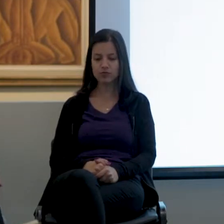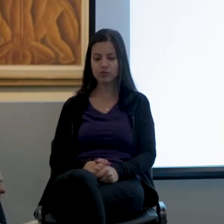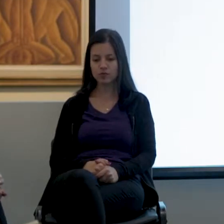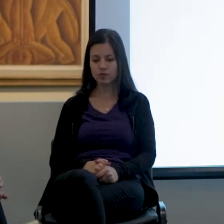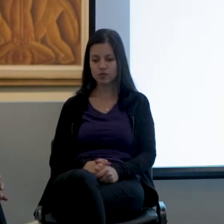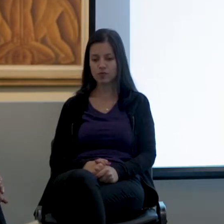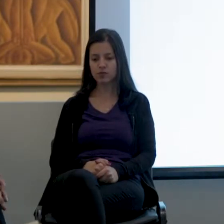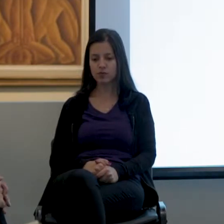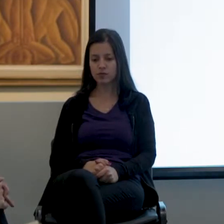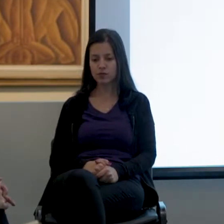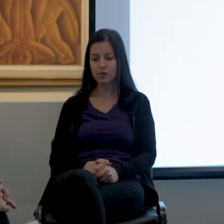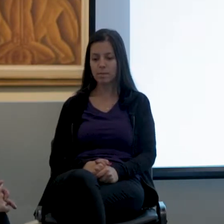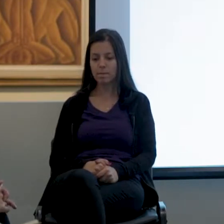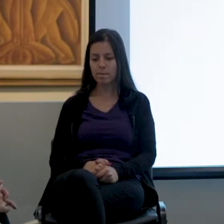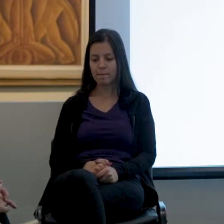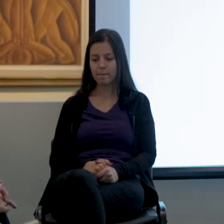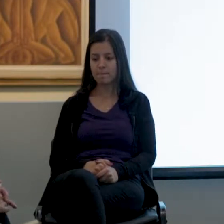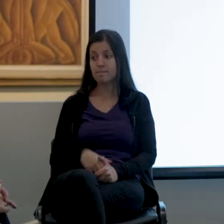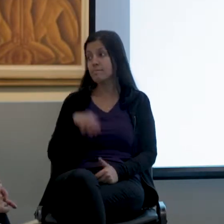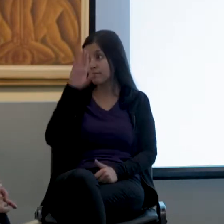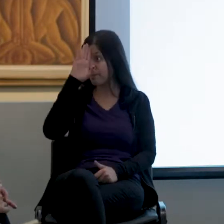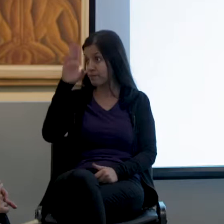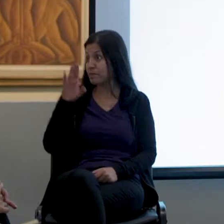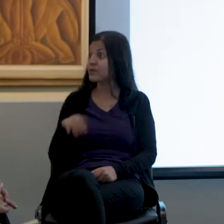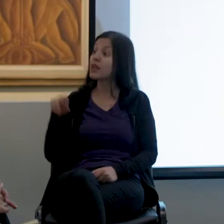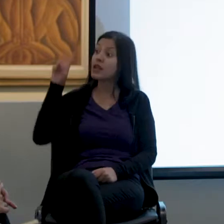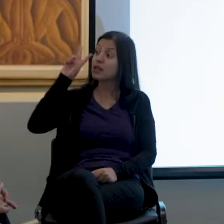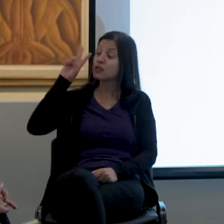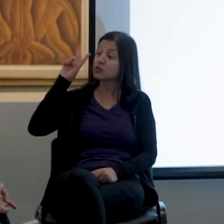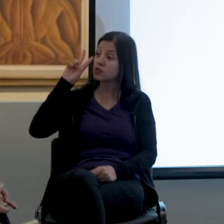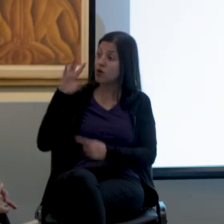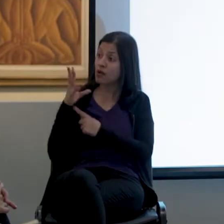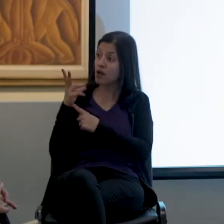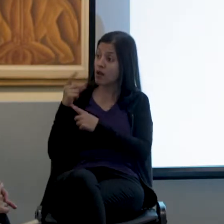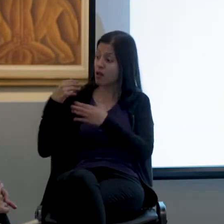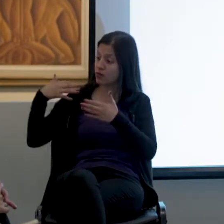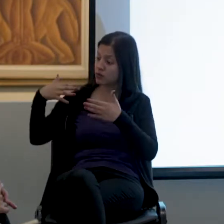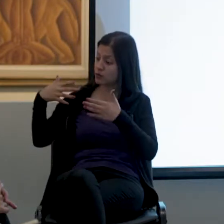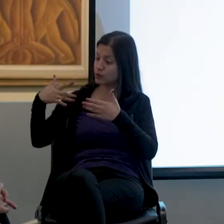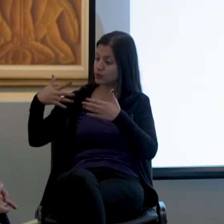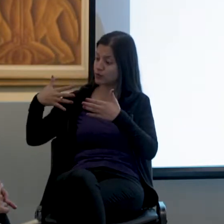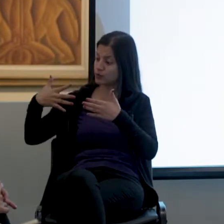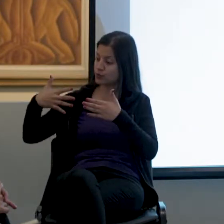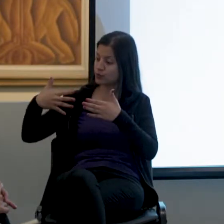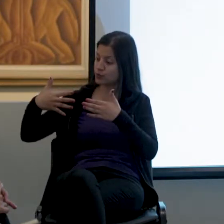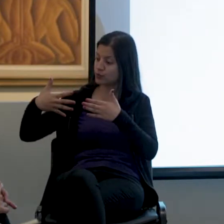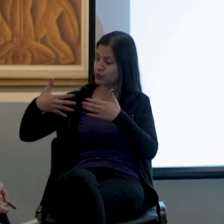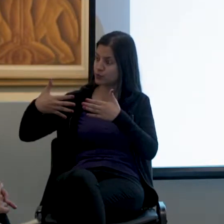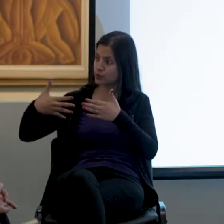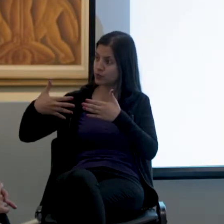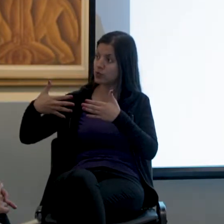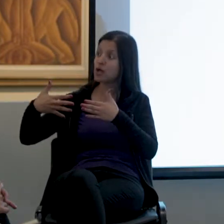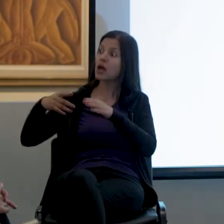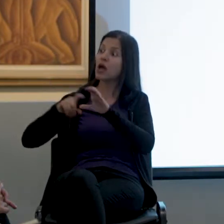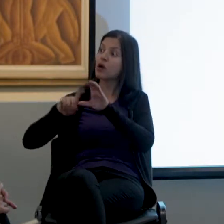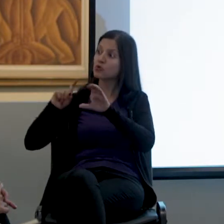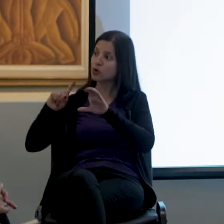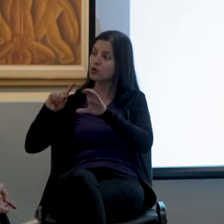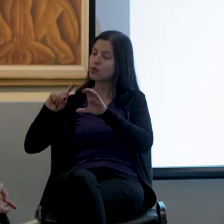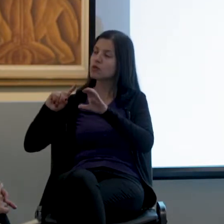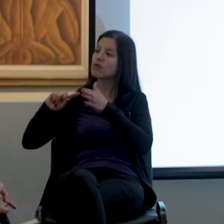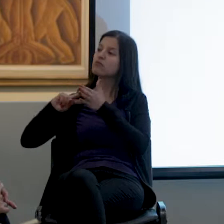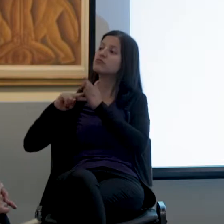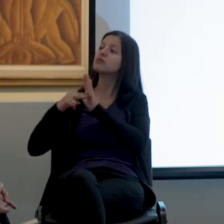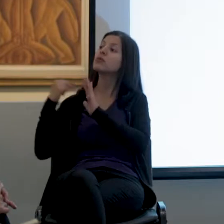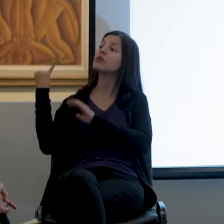Fundamentalmente, a história da arte começa a ganhar autonomia e significado